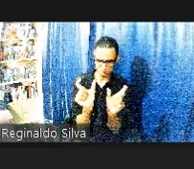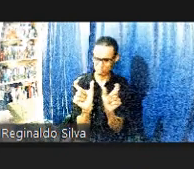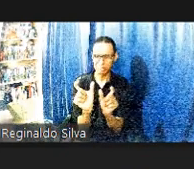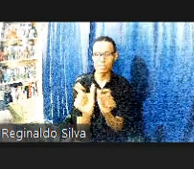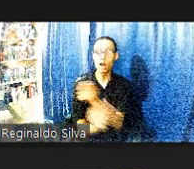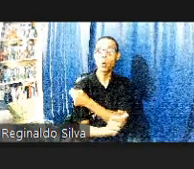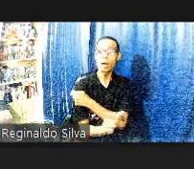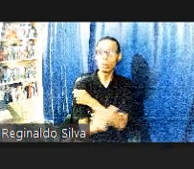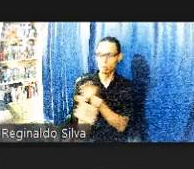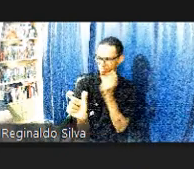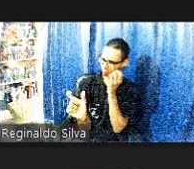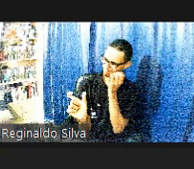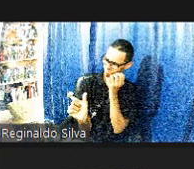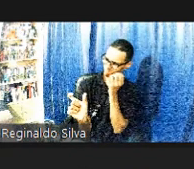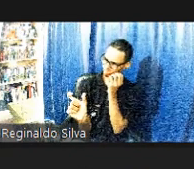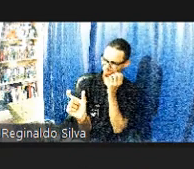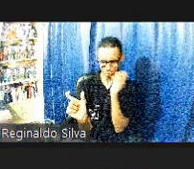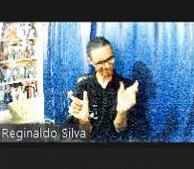palavra